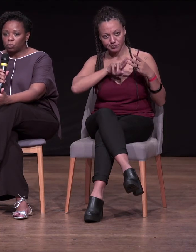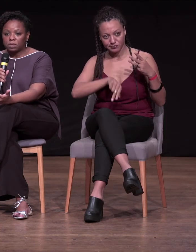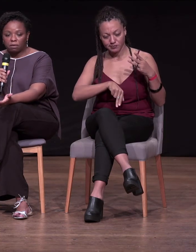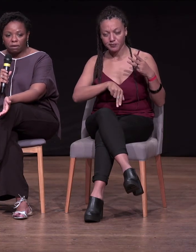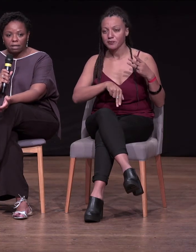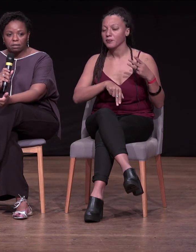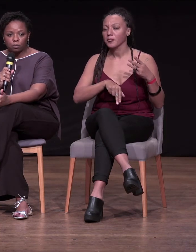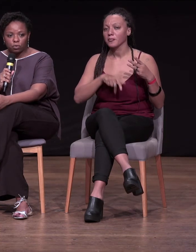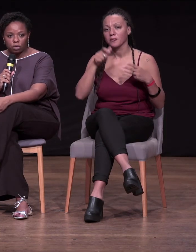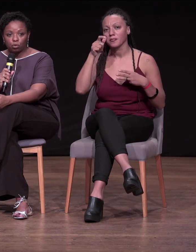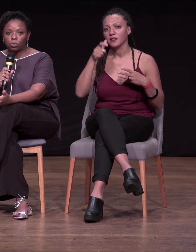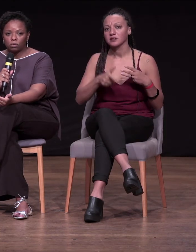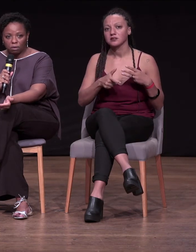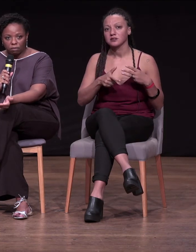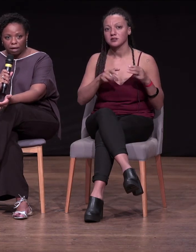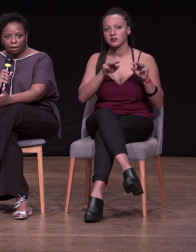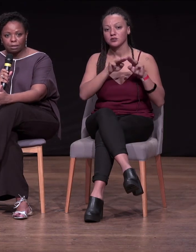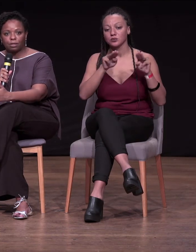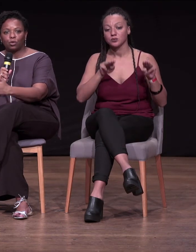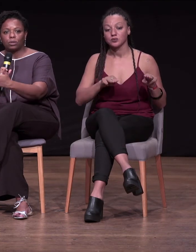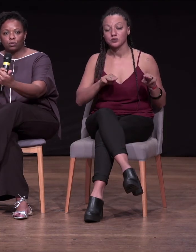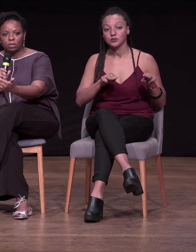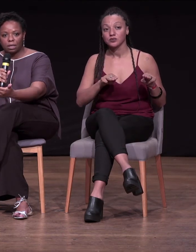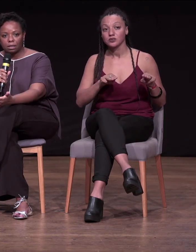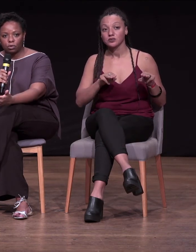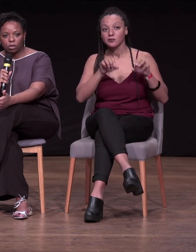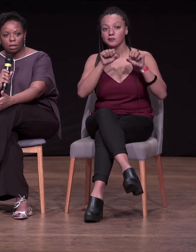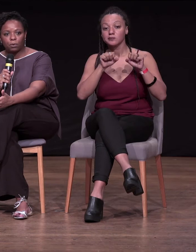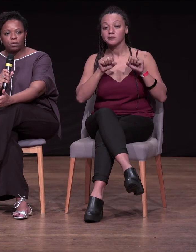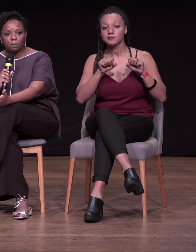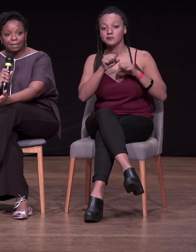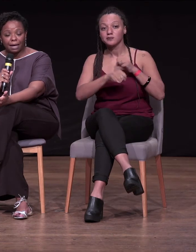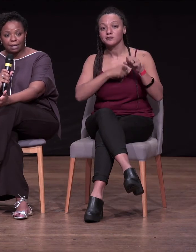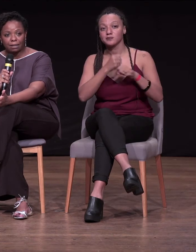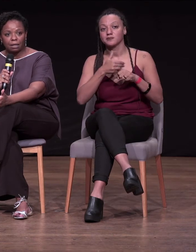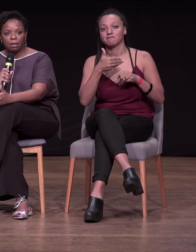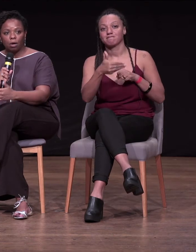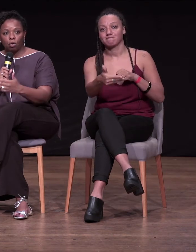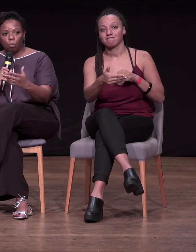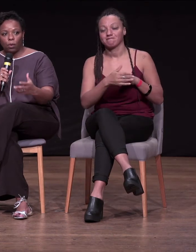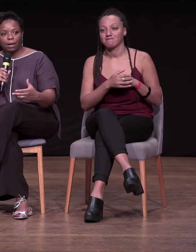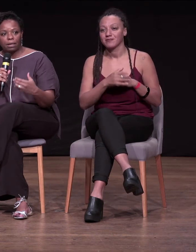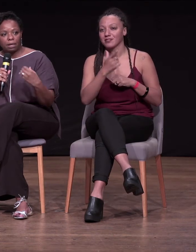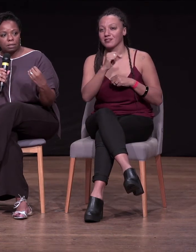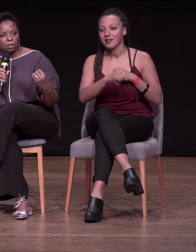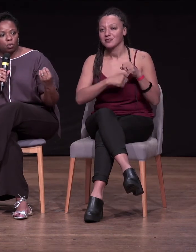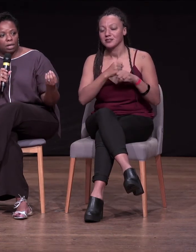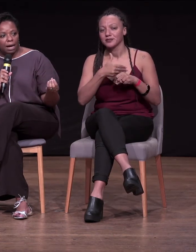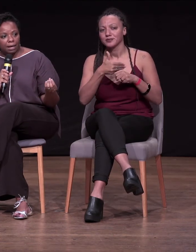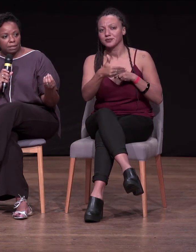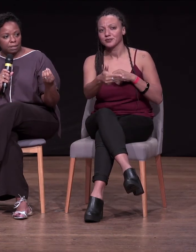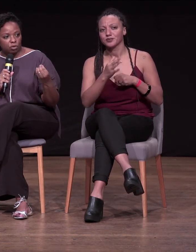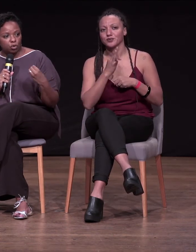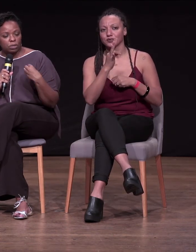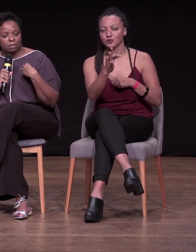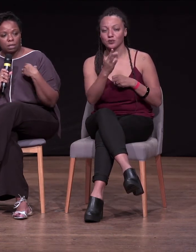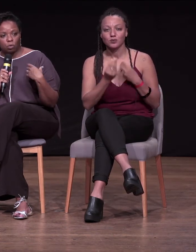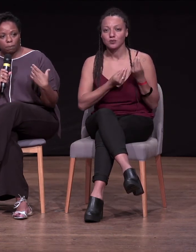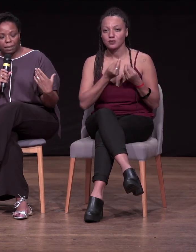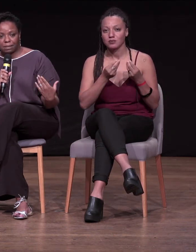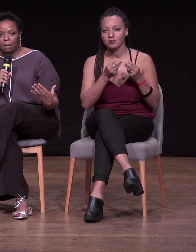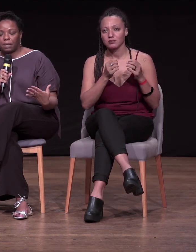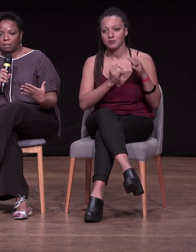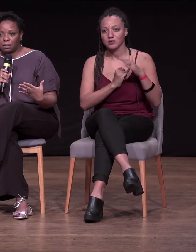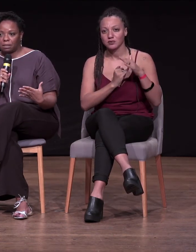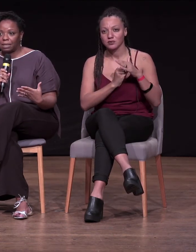vai ser observar esse museu no ano que vem, e no ano seguinte, na próxima década. Como é que esse olhar, essa instituição